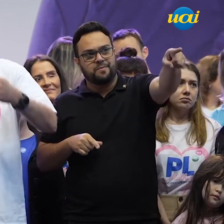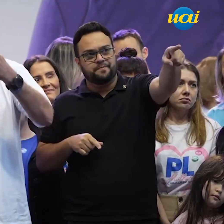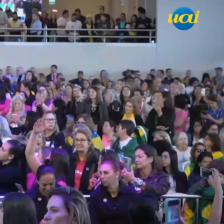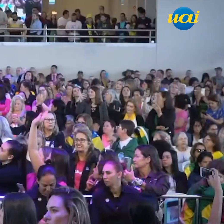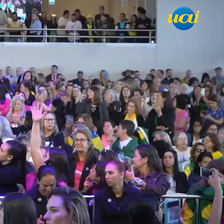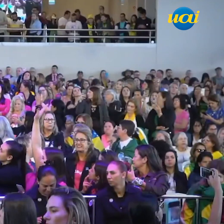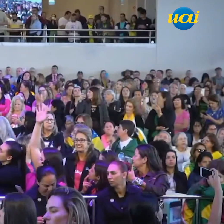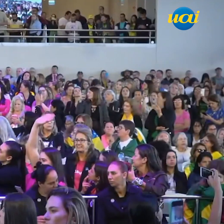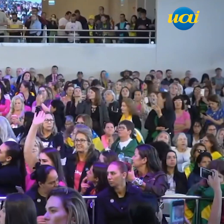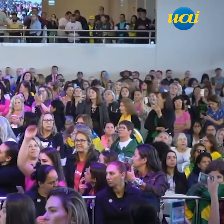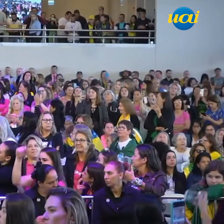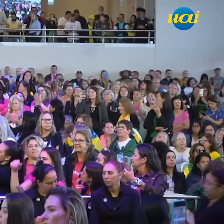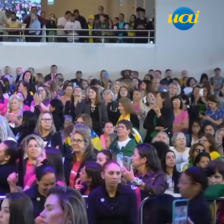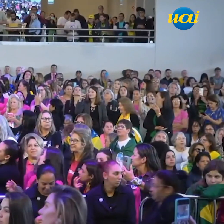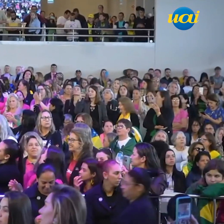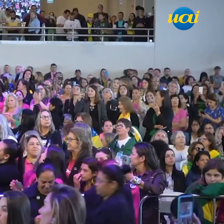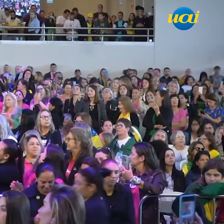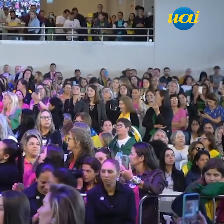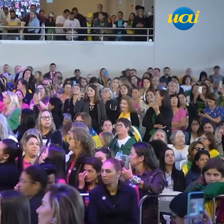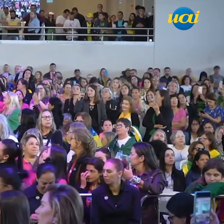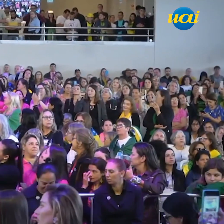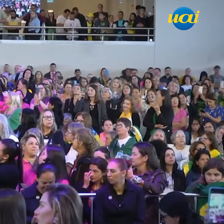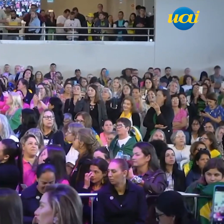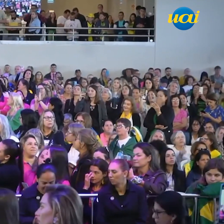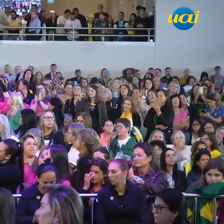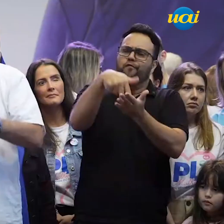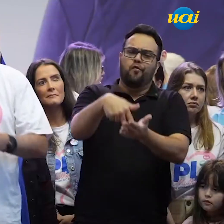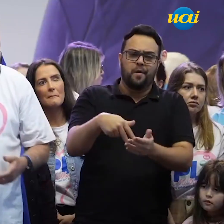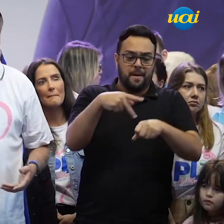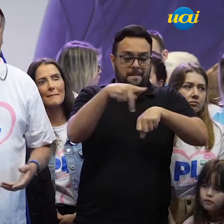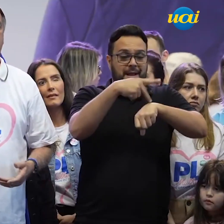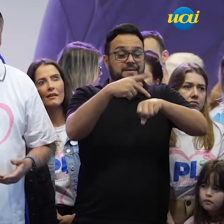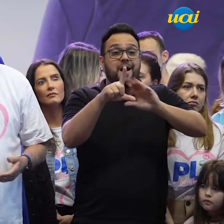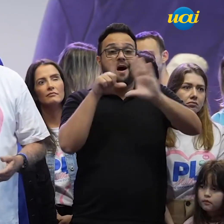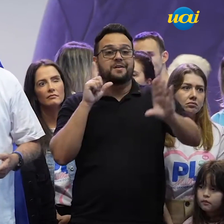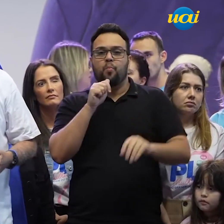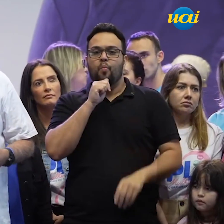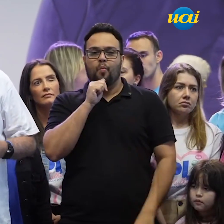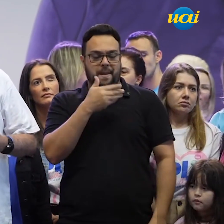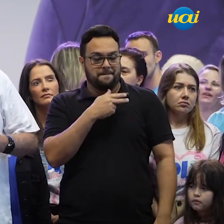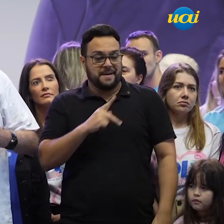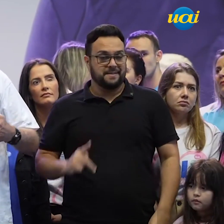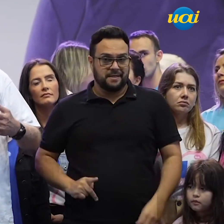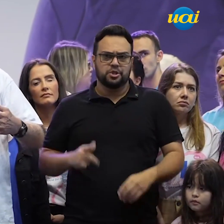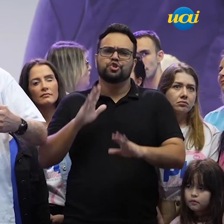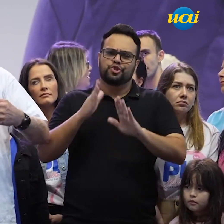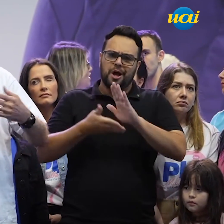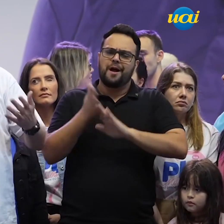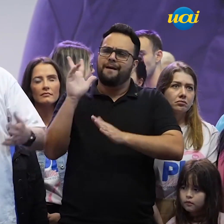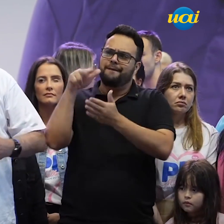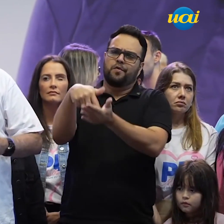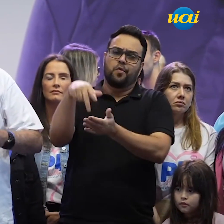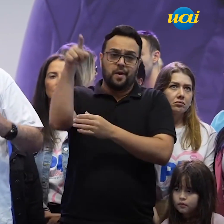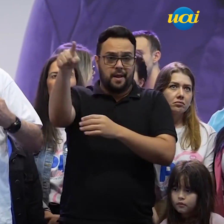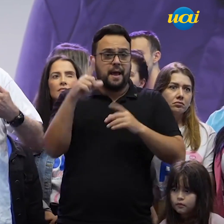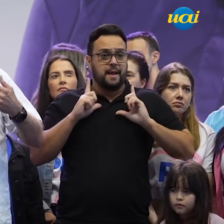Estive algumas vezes naquele país, uma vez antes de ser presidente. E o que se